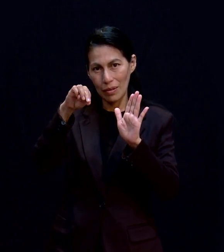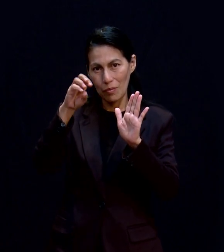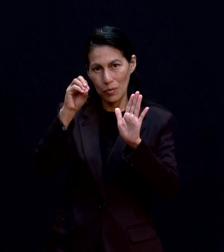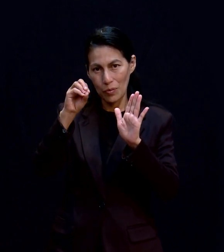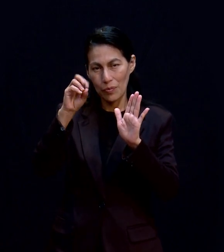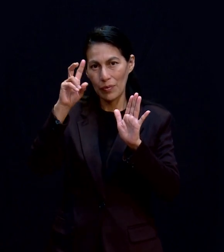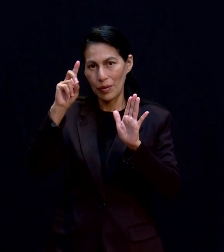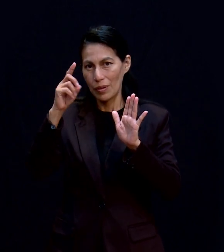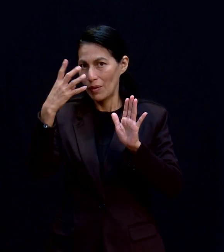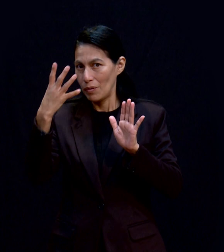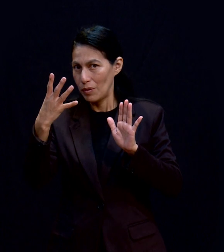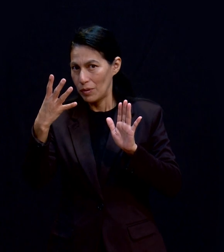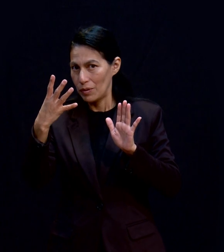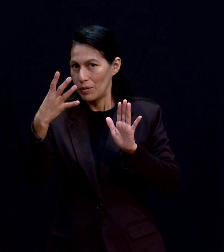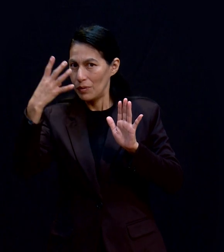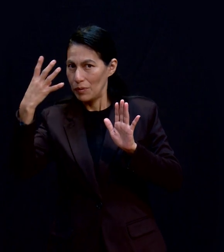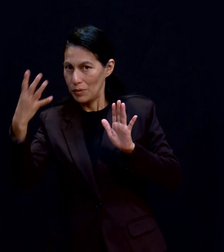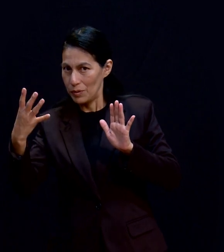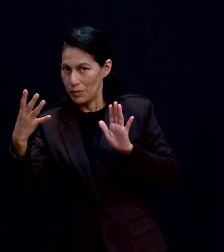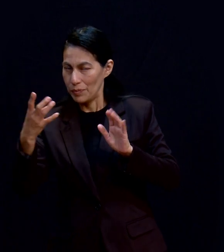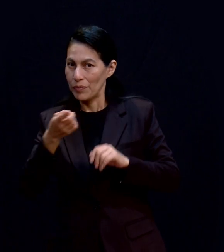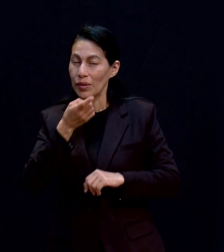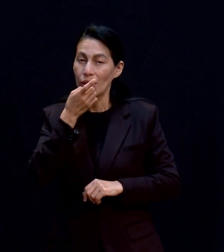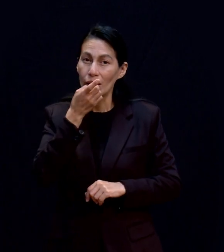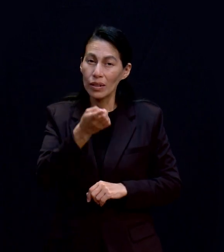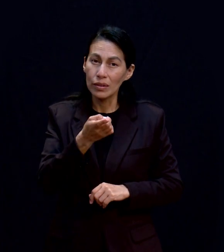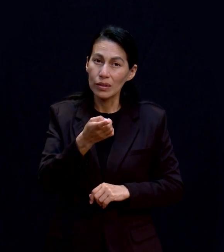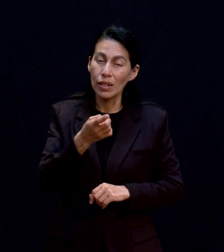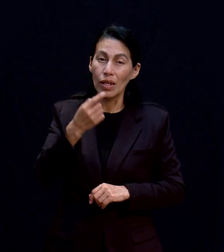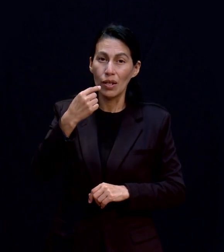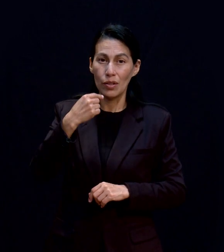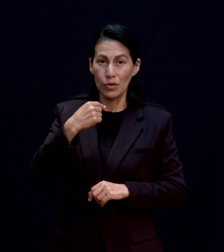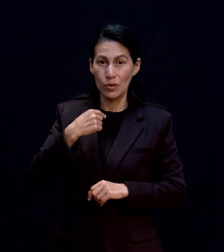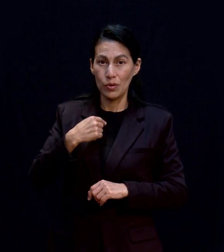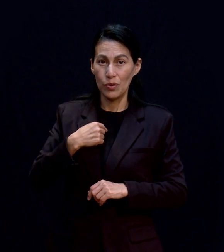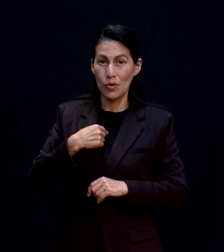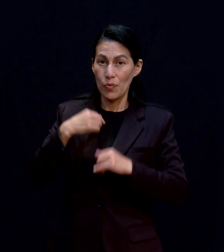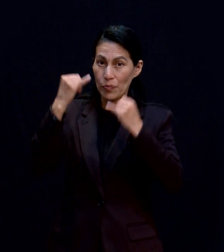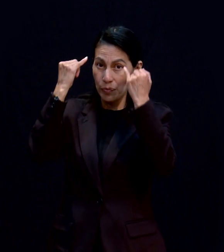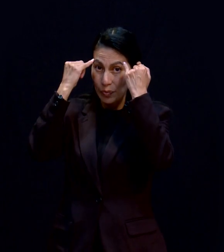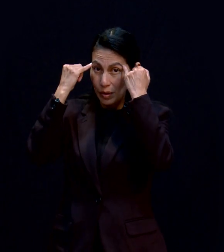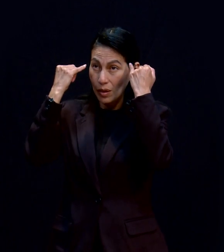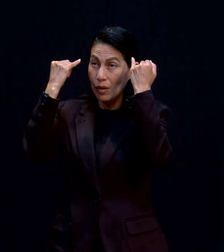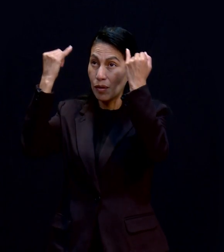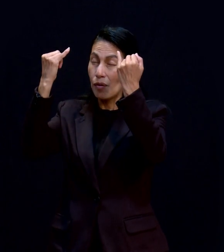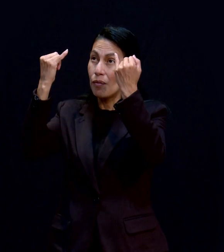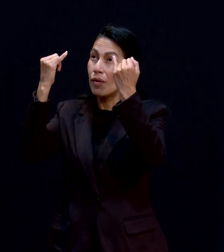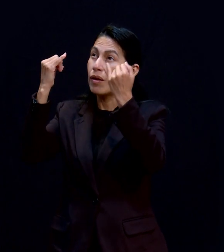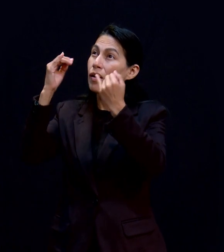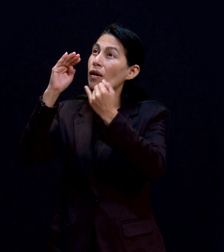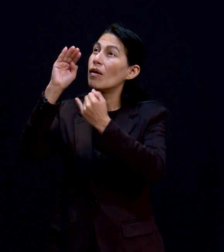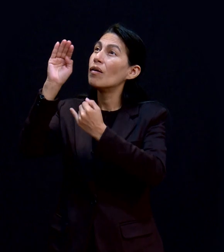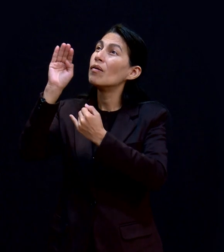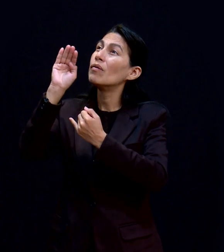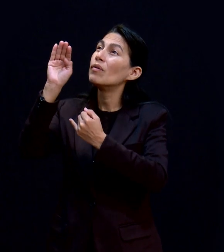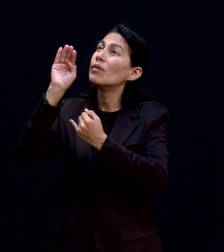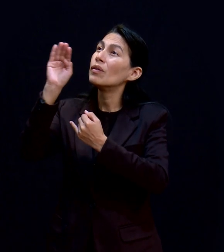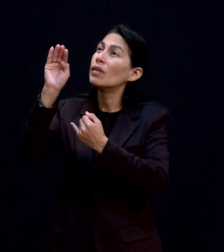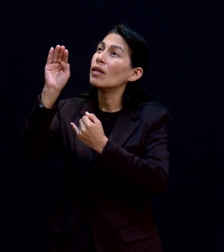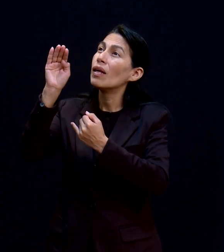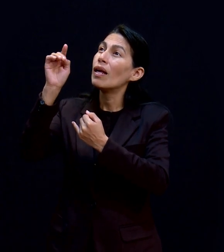34 4 la hermosa promesa que dice busquen a jehová